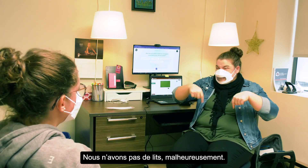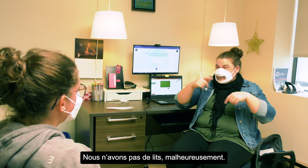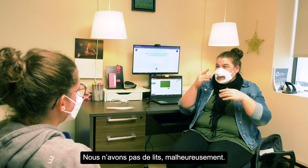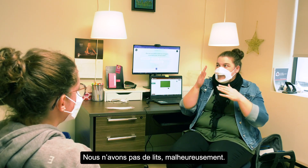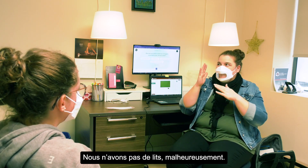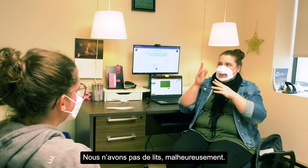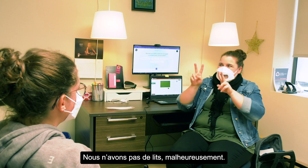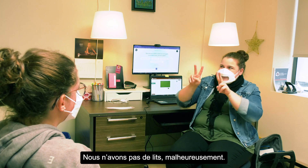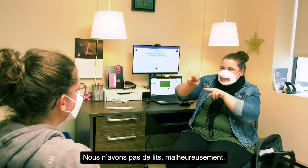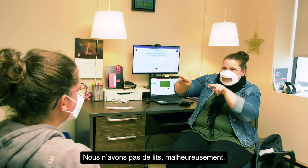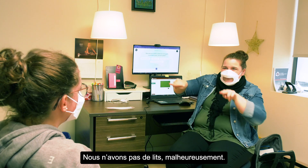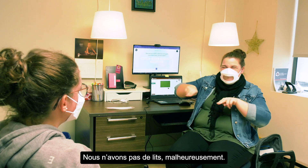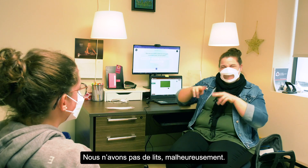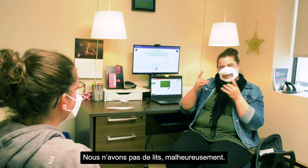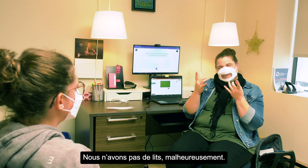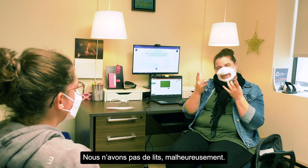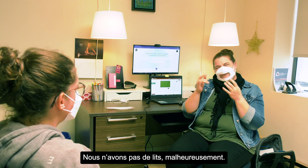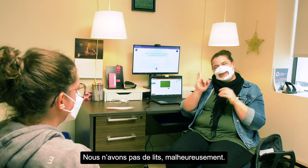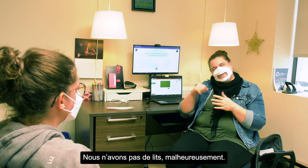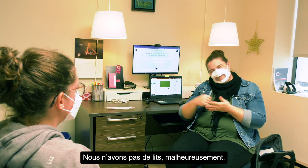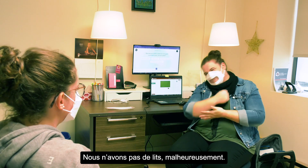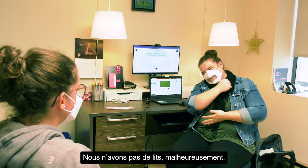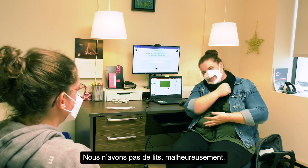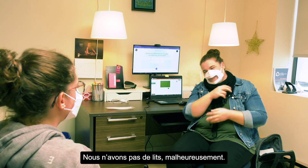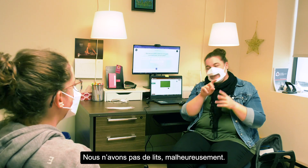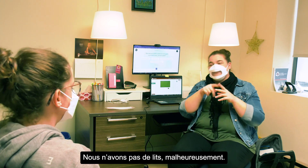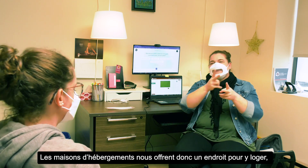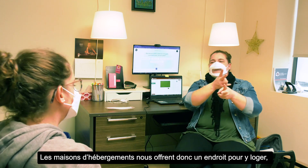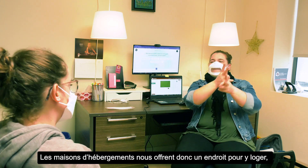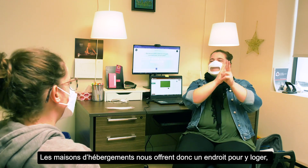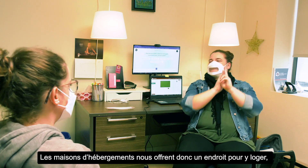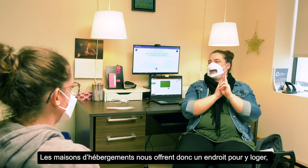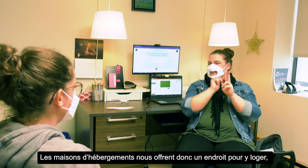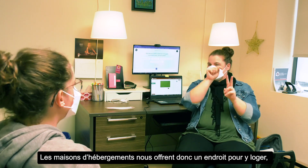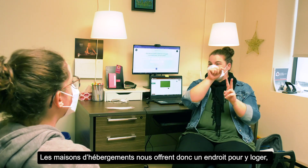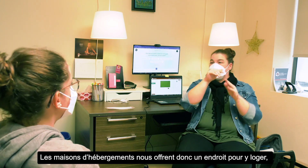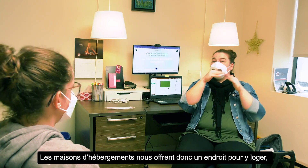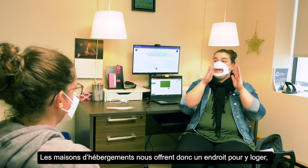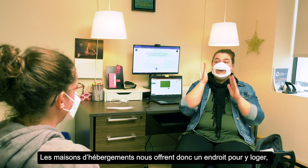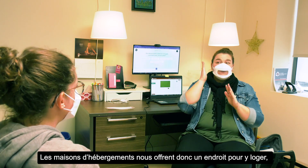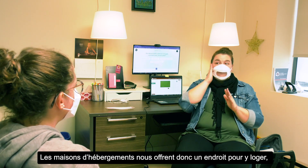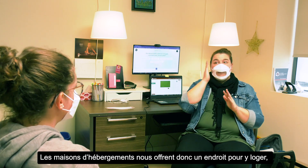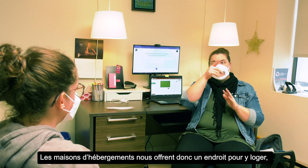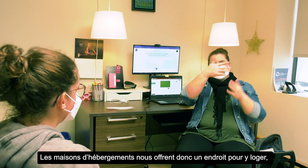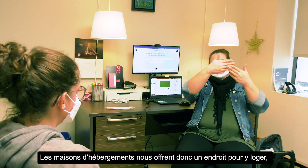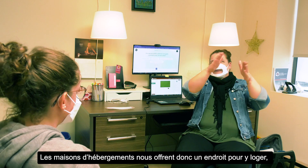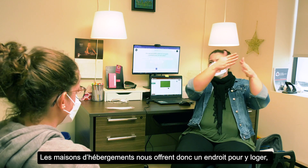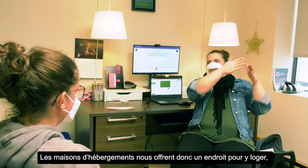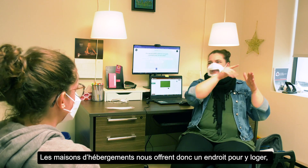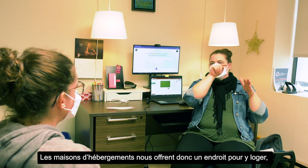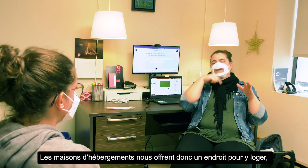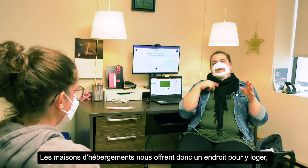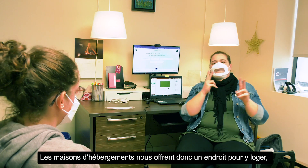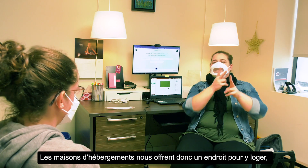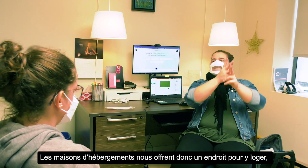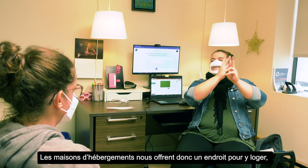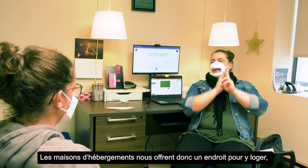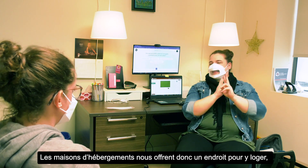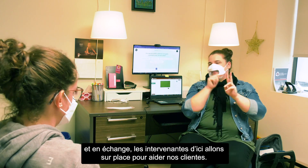Malheureusement, on n'a pas de chambre avec des lits. Donc, eux, ils nous prêtent un endroit pour loger les femmes et en échange, on fait le suivi